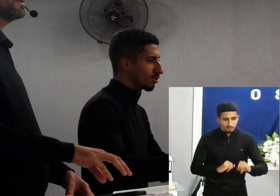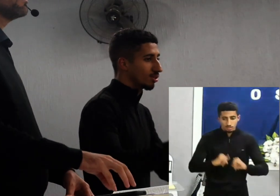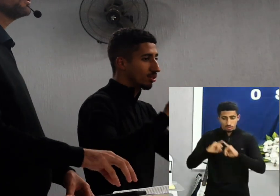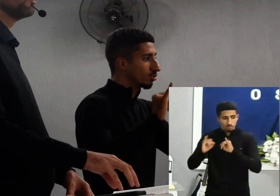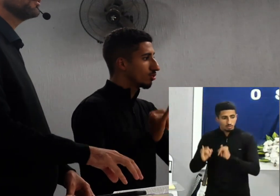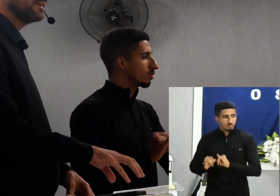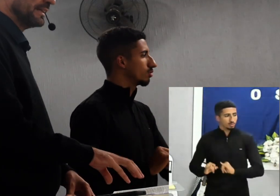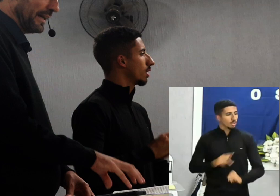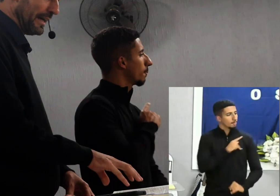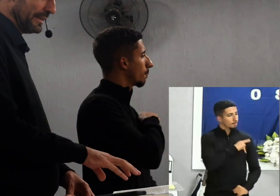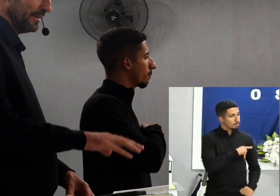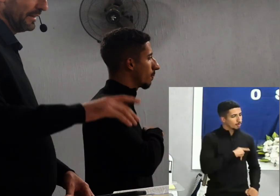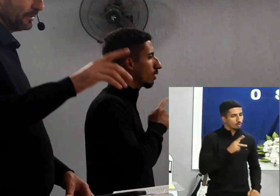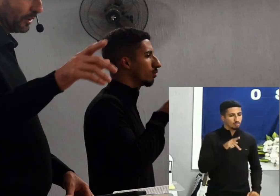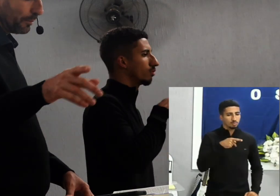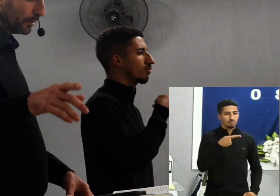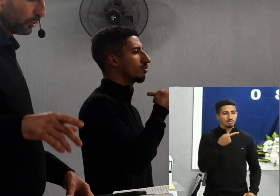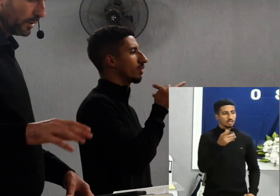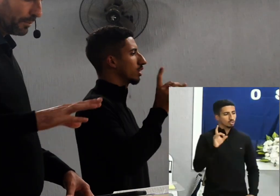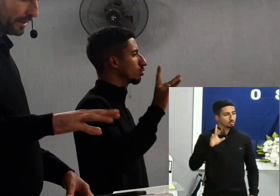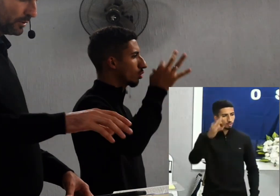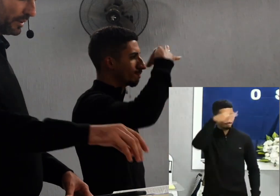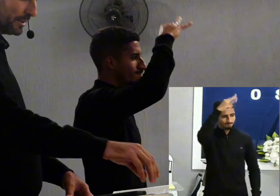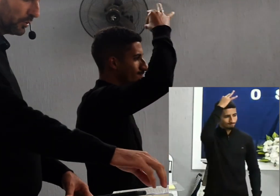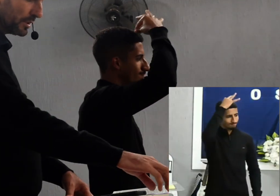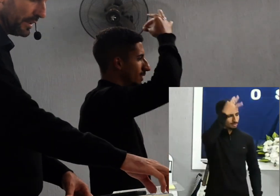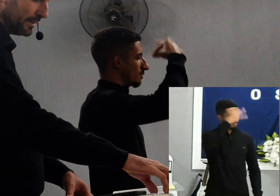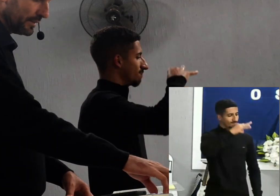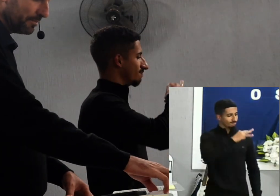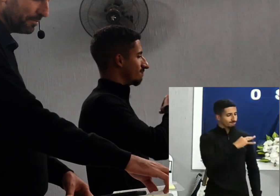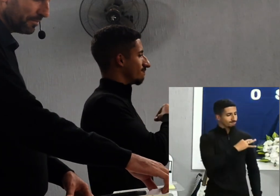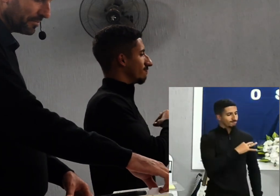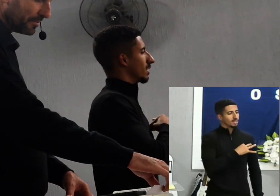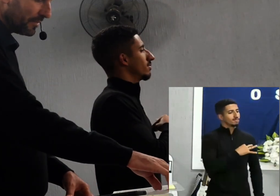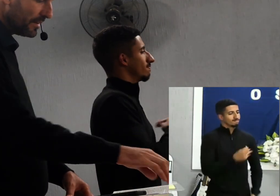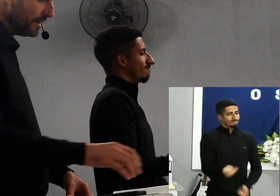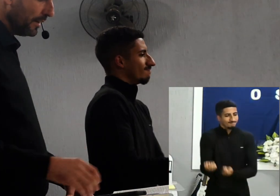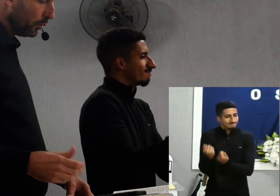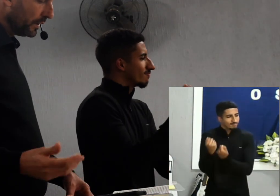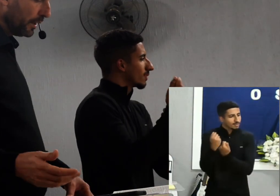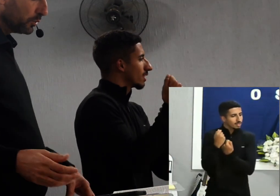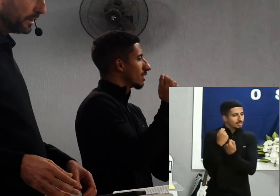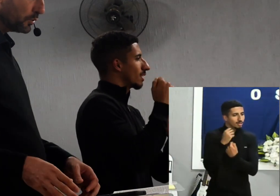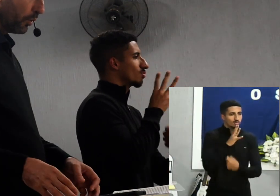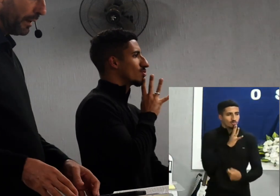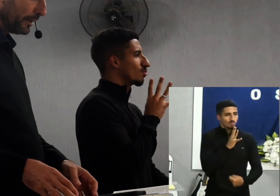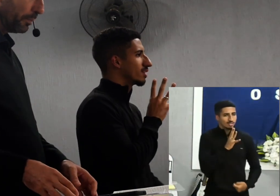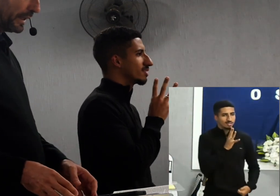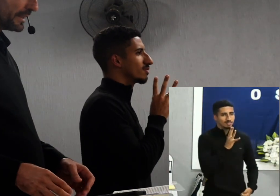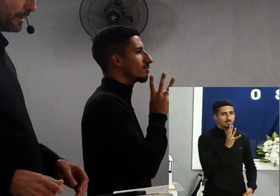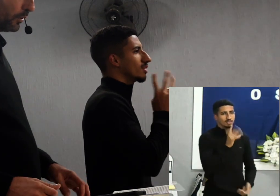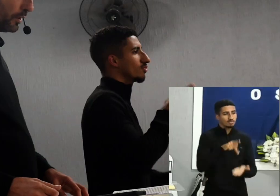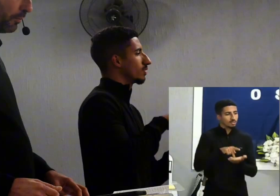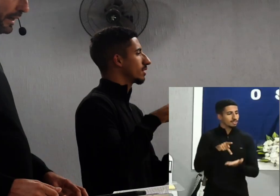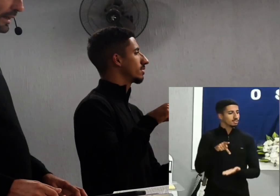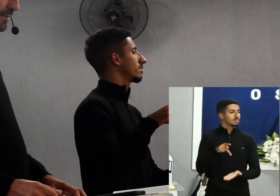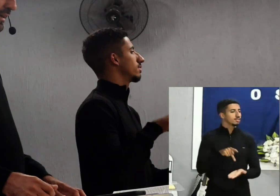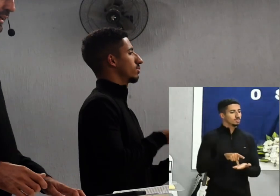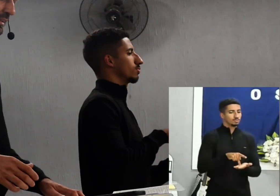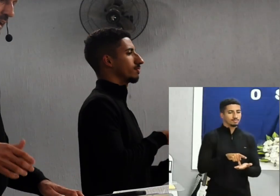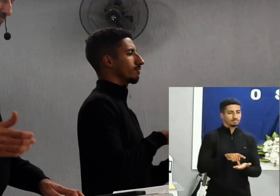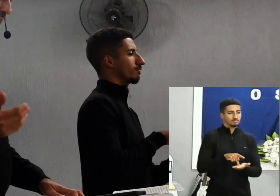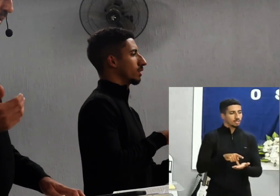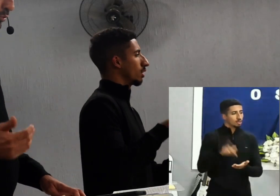Paulo vai falar mais sobre isso nessa carta, no capítulo 2, a partir do versículo 6. Um Deus descoberto pela sabedoria